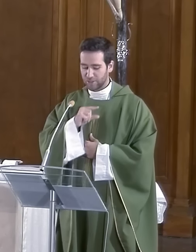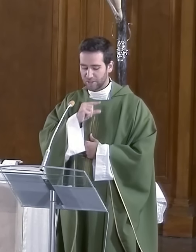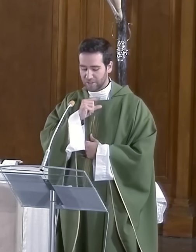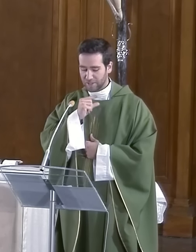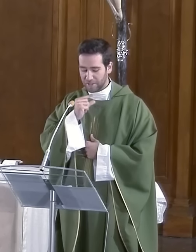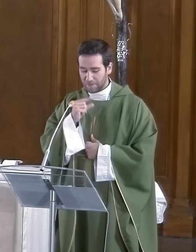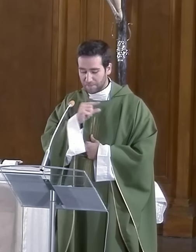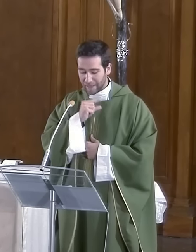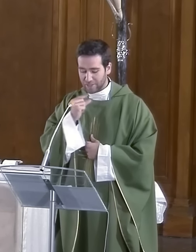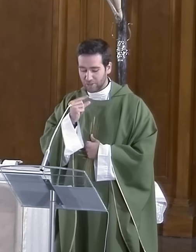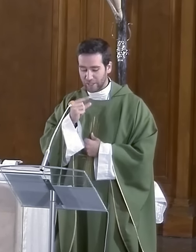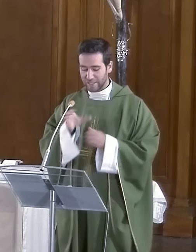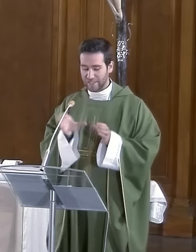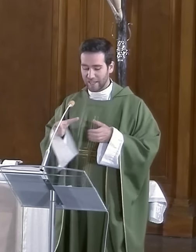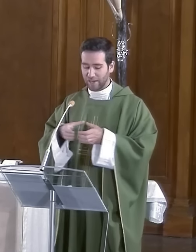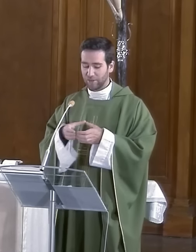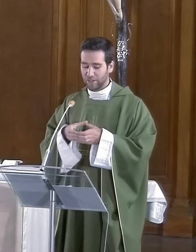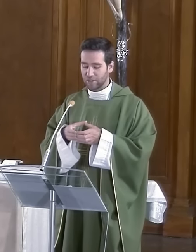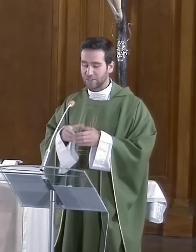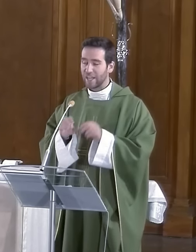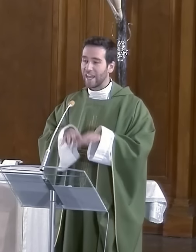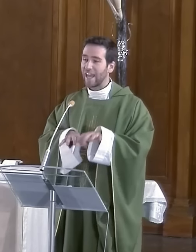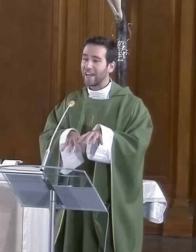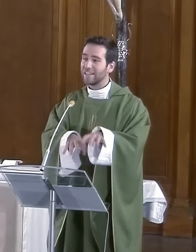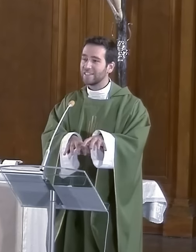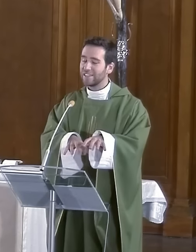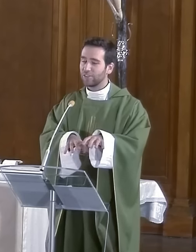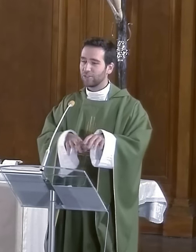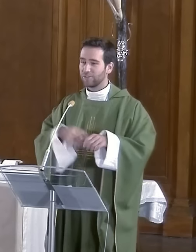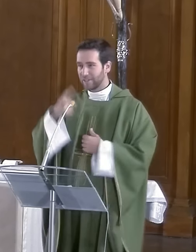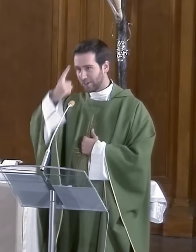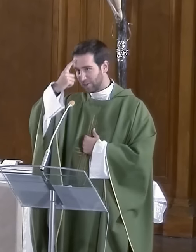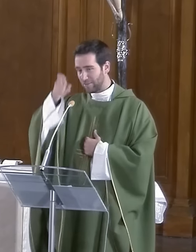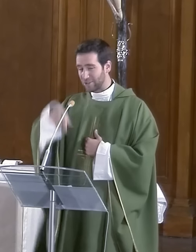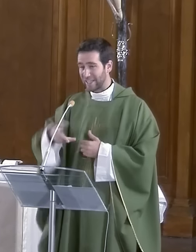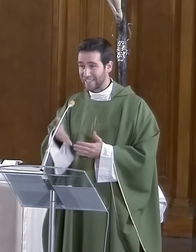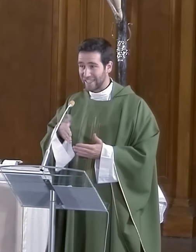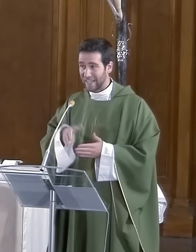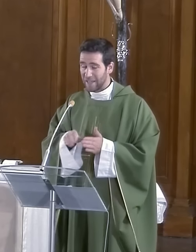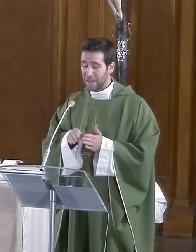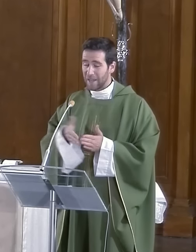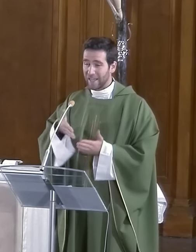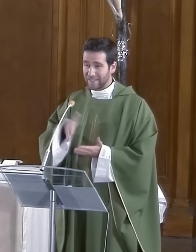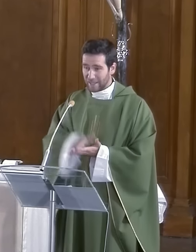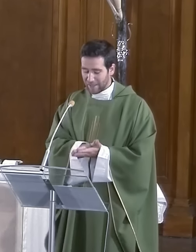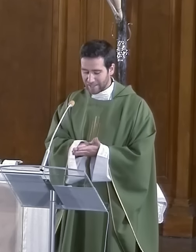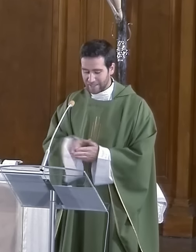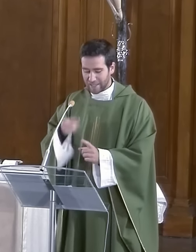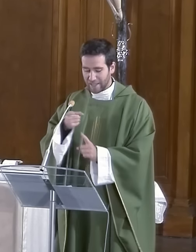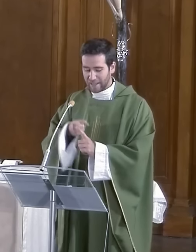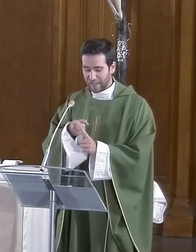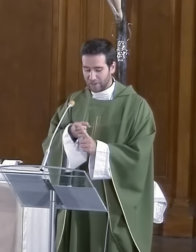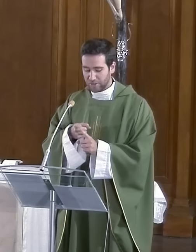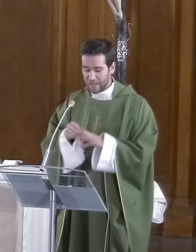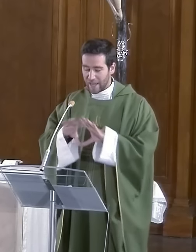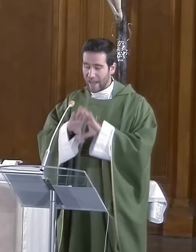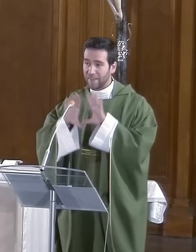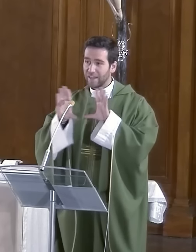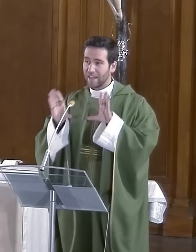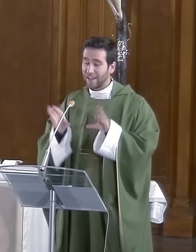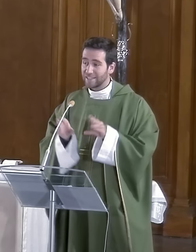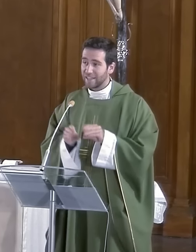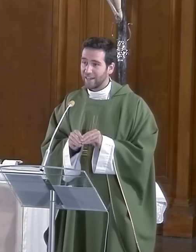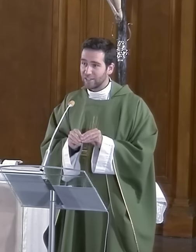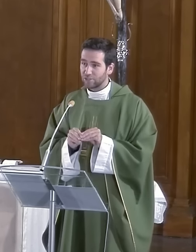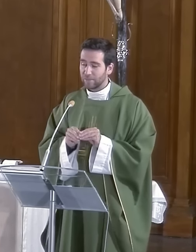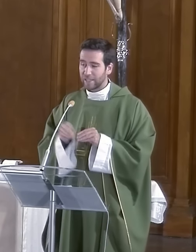nuestros pastores reunidos en el Sínodo. Recordamos que este mes está dedicado a hacer